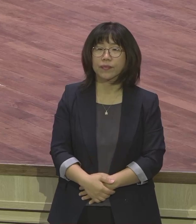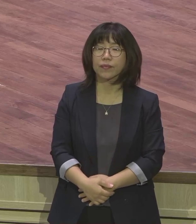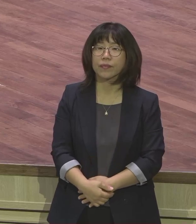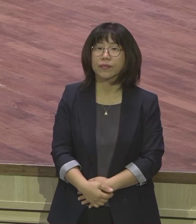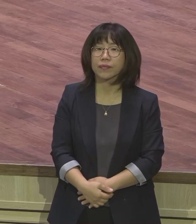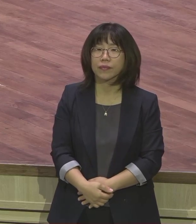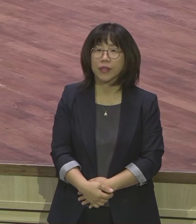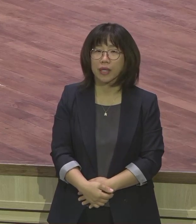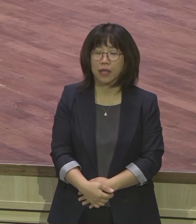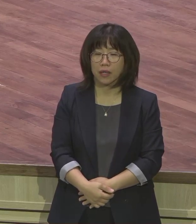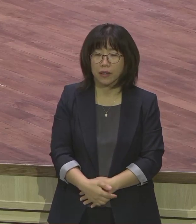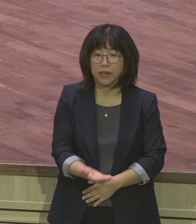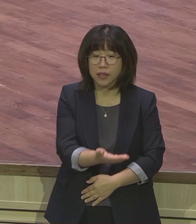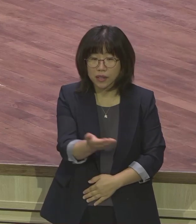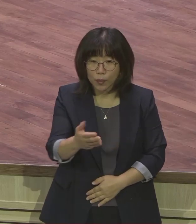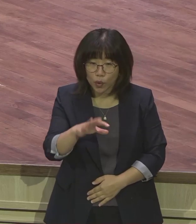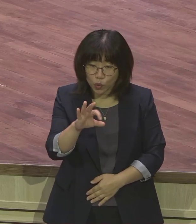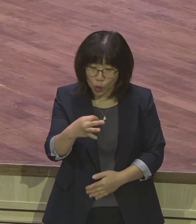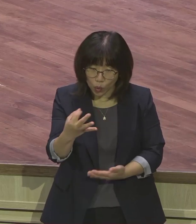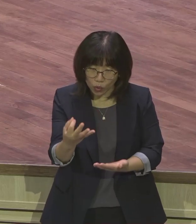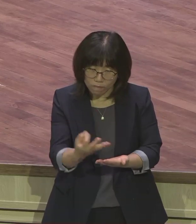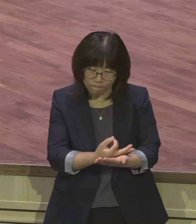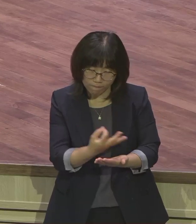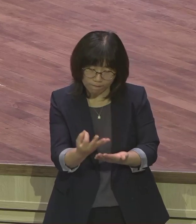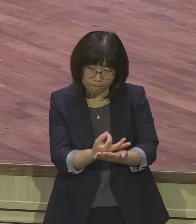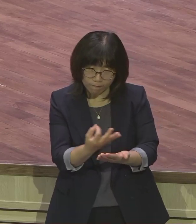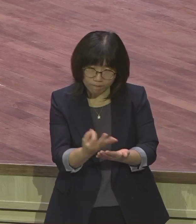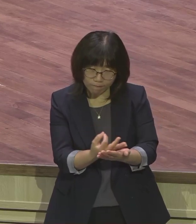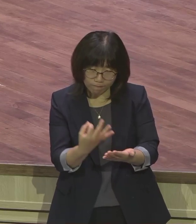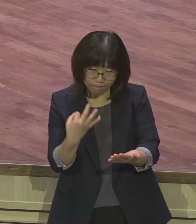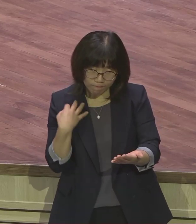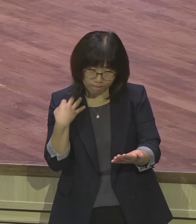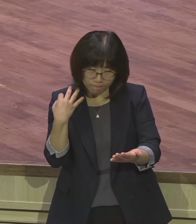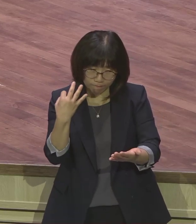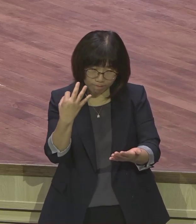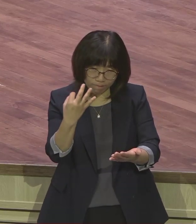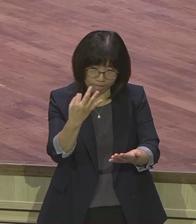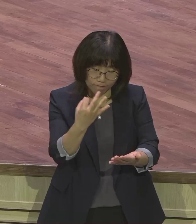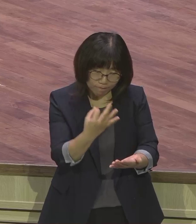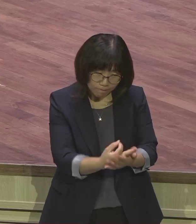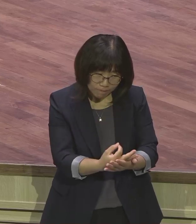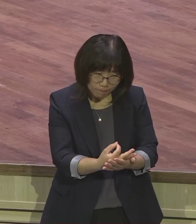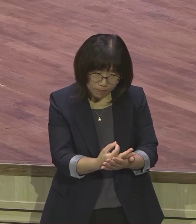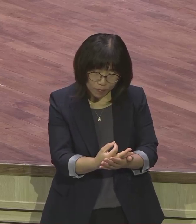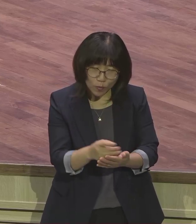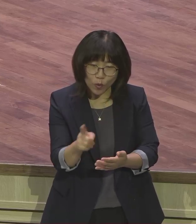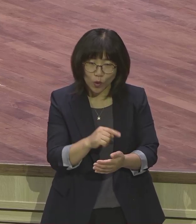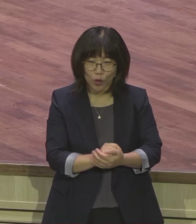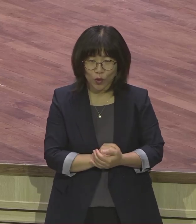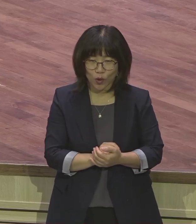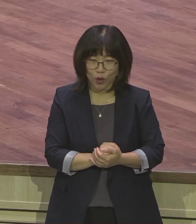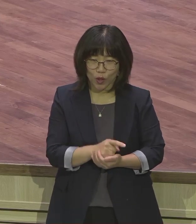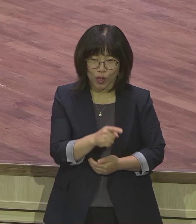돈 좀 벌었다고 강서에서 돈 좀 벌었다고 강남 가면 멀리 멀리 갔더니요 진짜